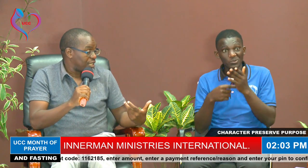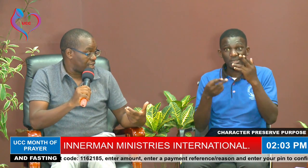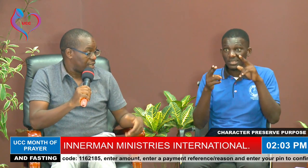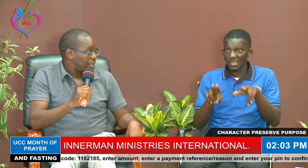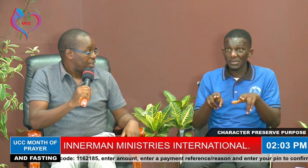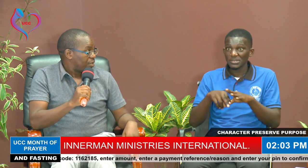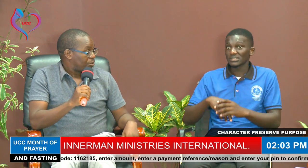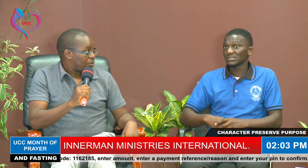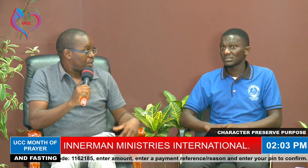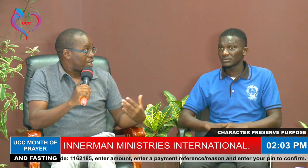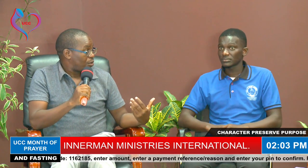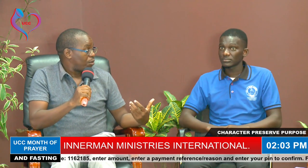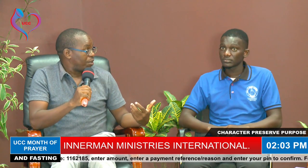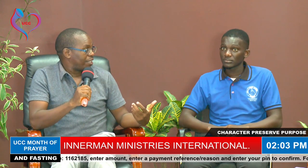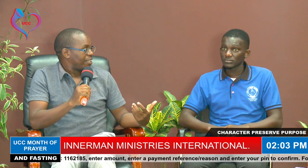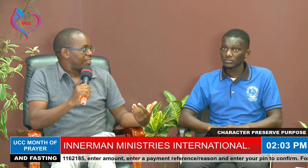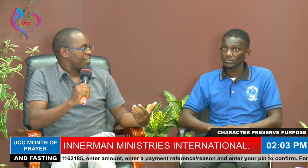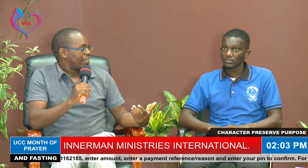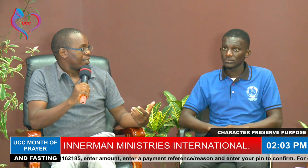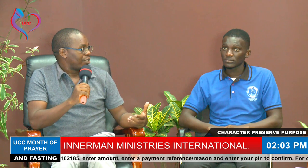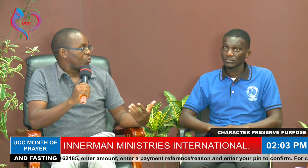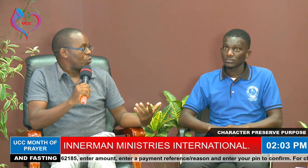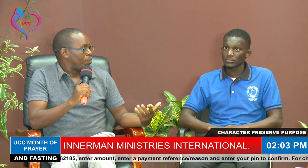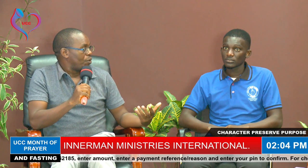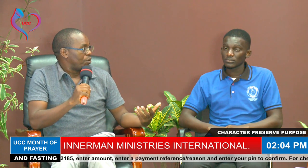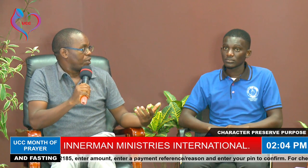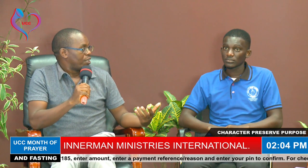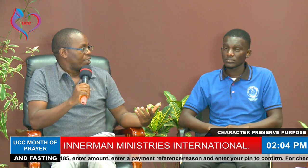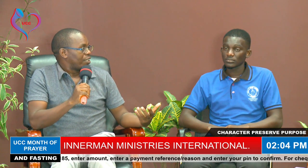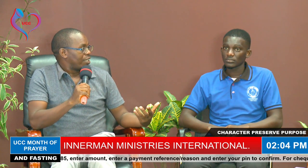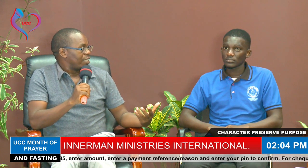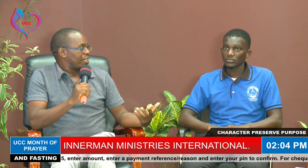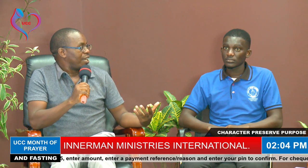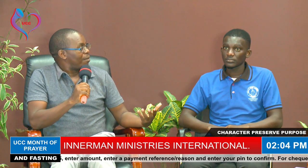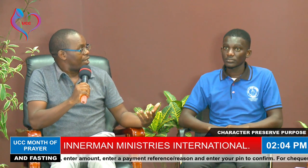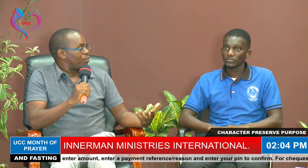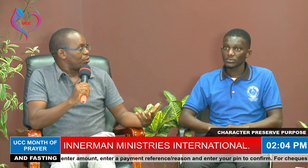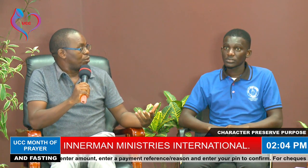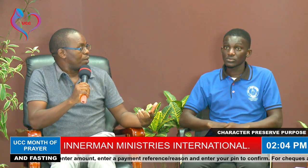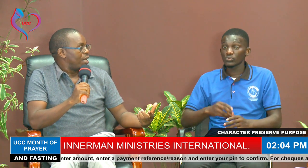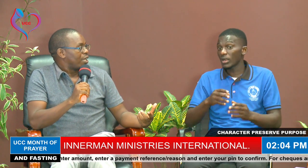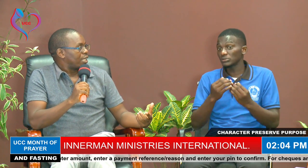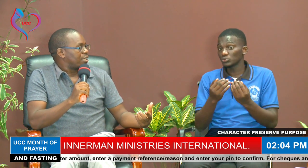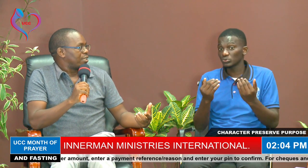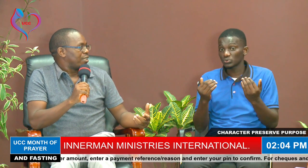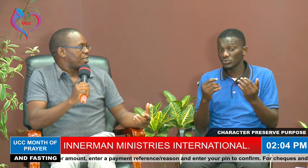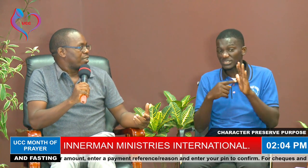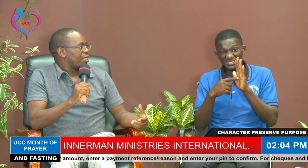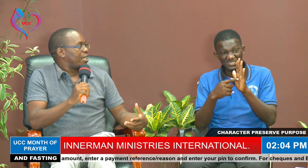nyini tumulagako. Nganzo mukubo ngabana ngabana mu nyumba kati ngende nange